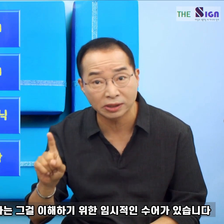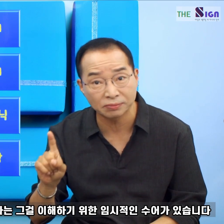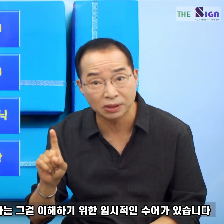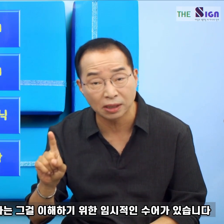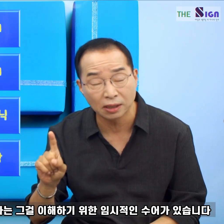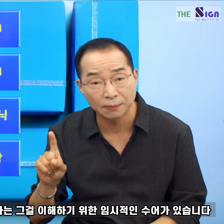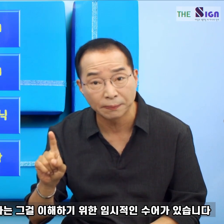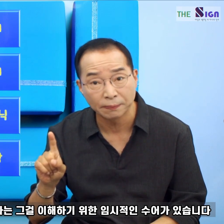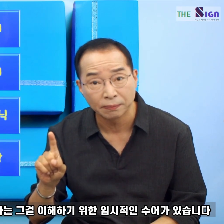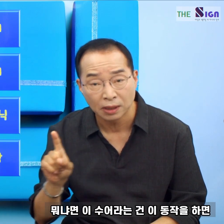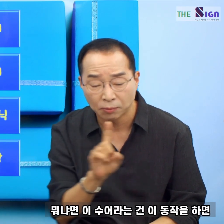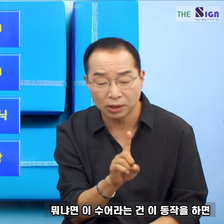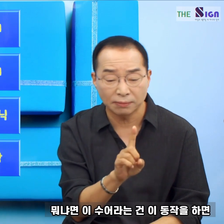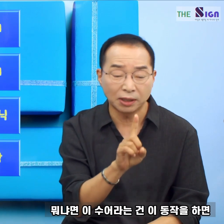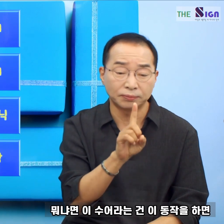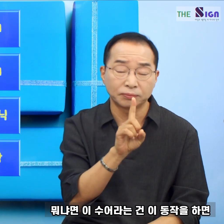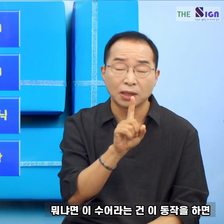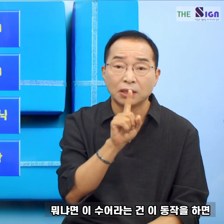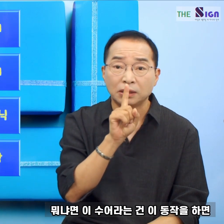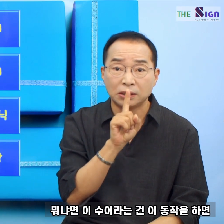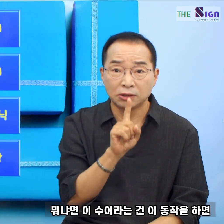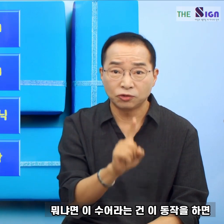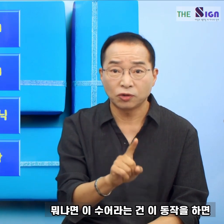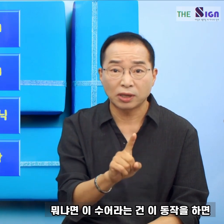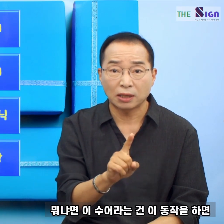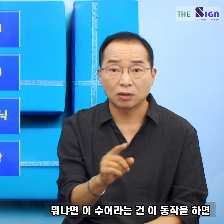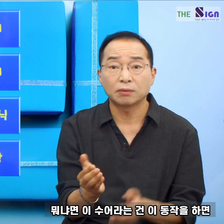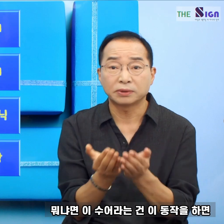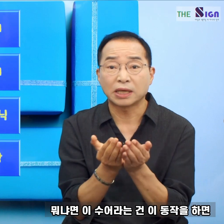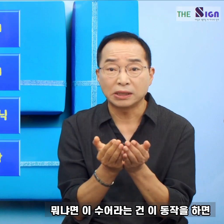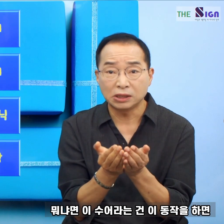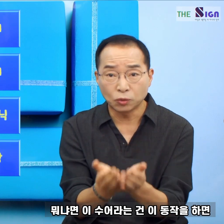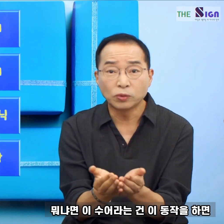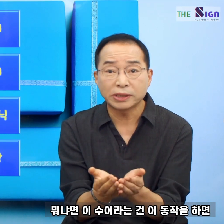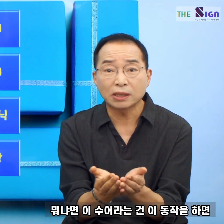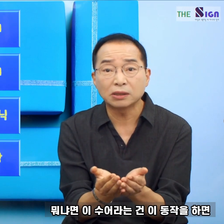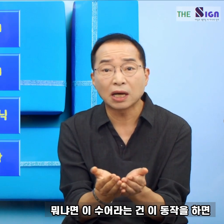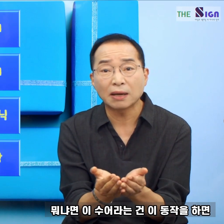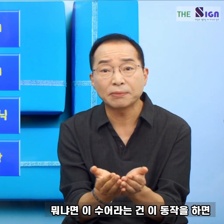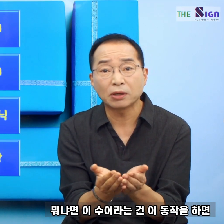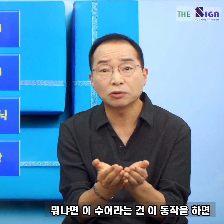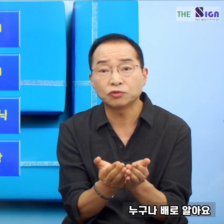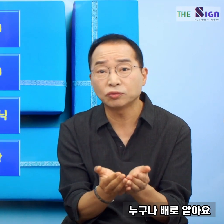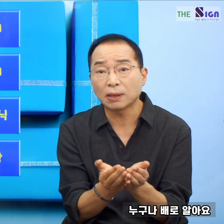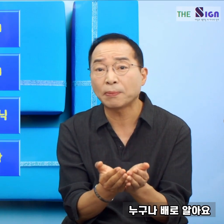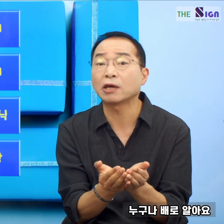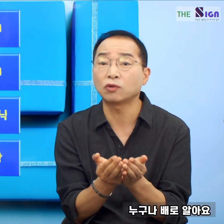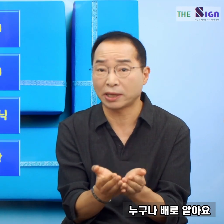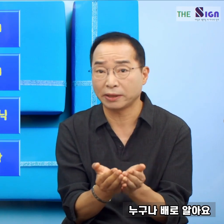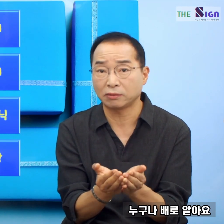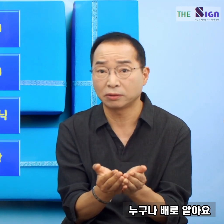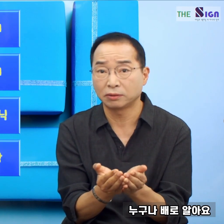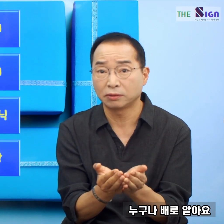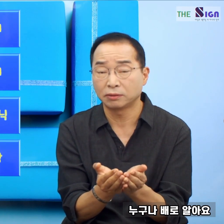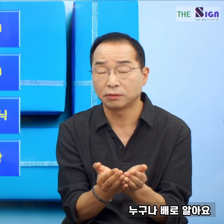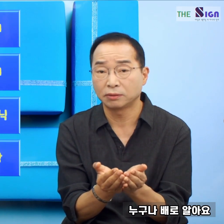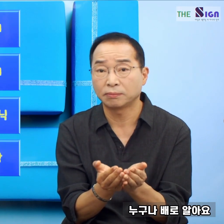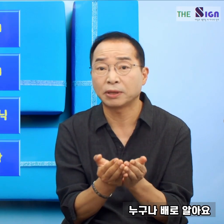있습니다. 뭐냐면 이 수어라는 건, 이 동작을 하면은 누구나 배로 알아요. 배로